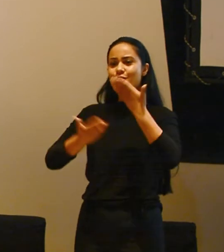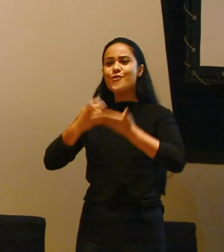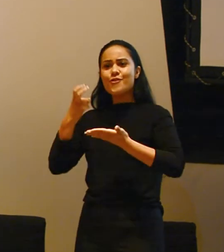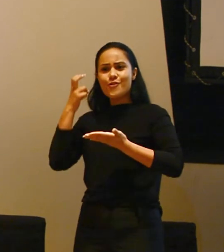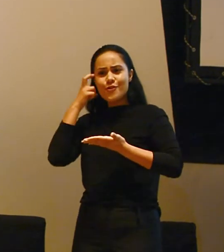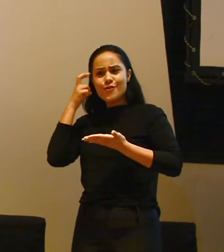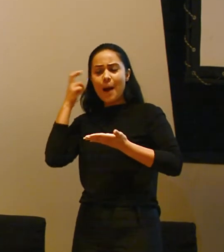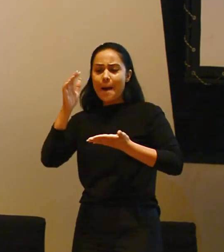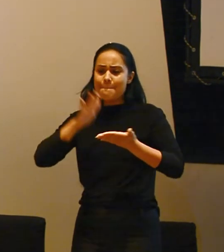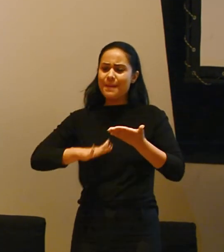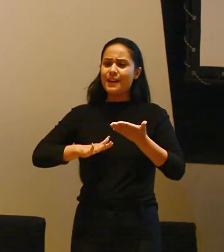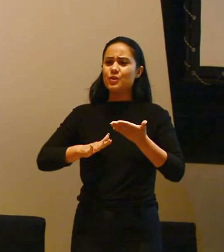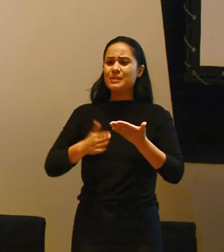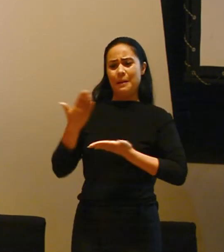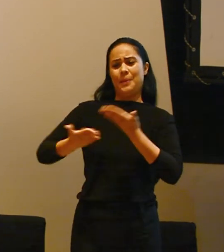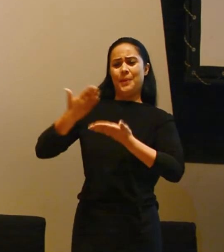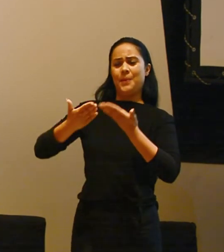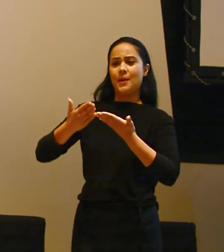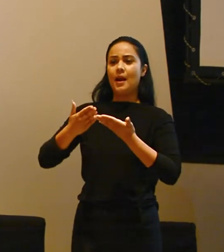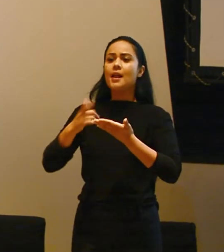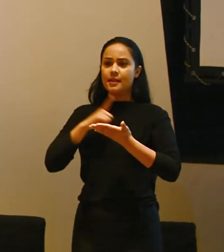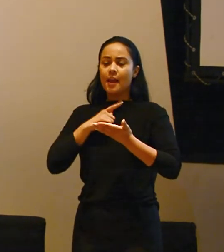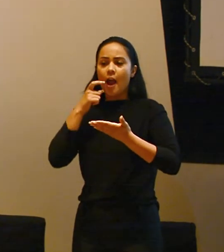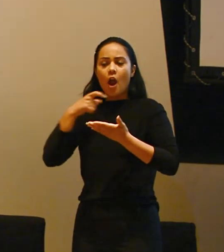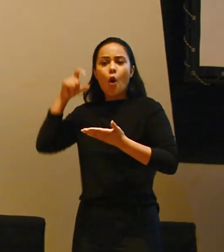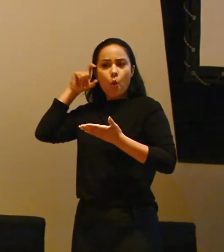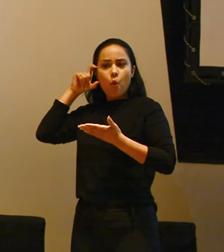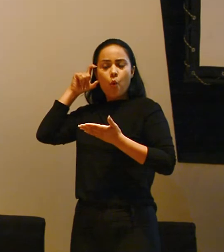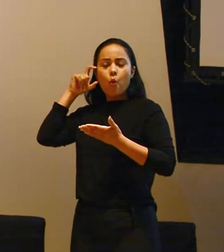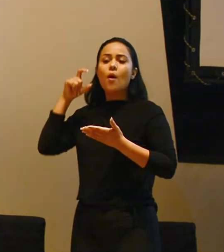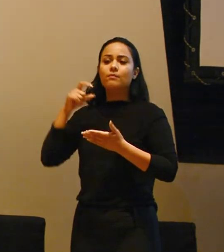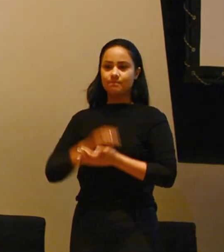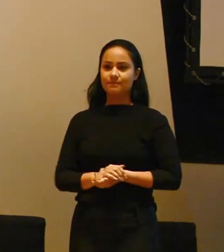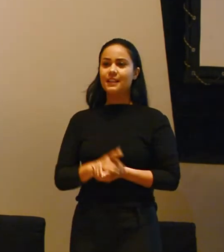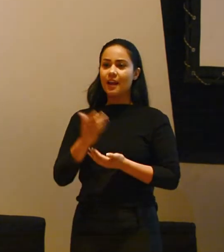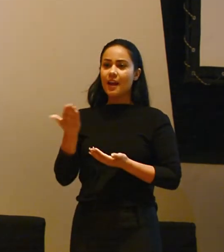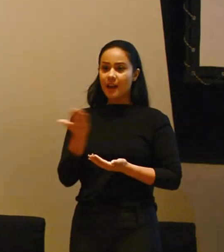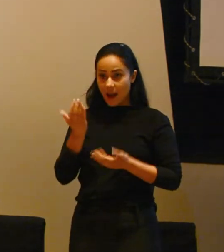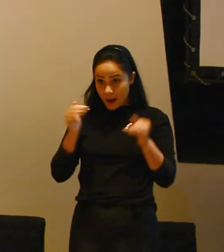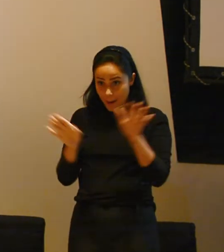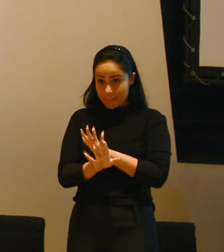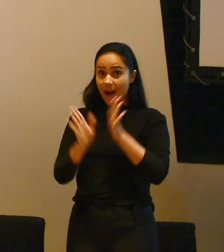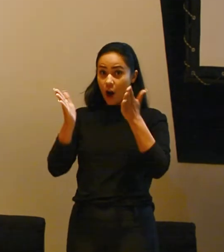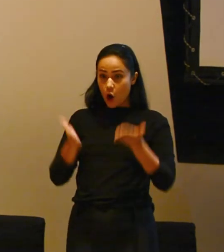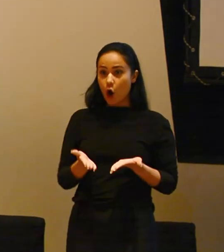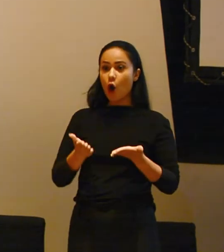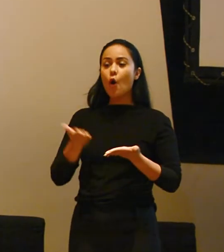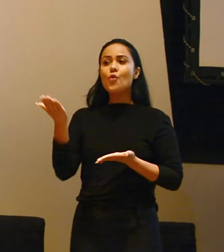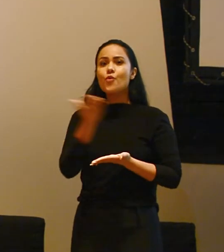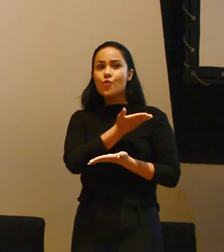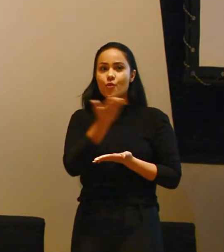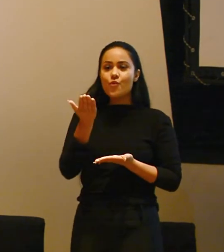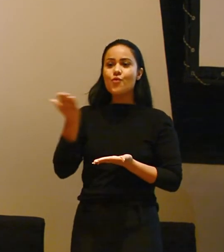cada vez menos invasivos e lesivos ao órgão da audição. Queria acabar aqui convocando